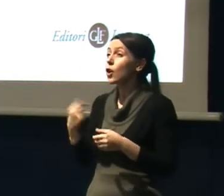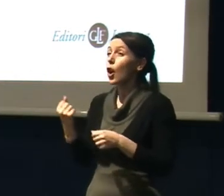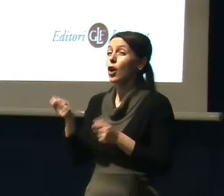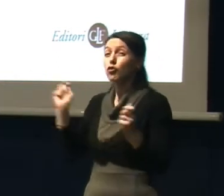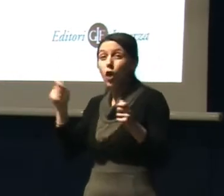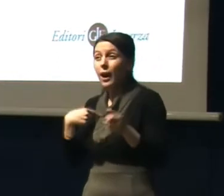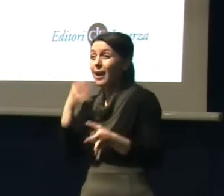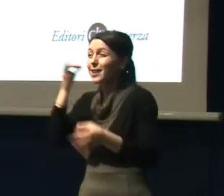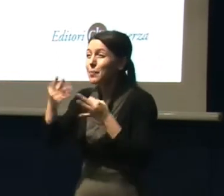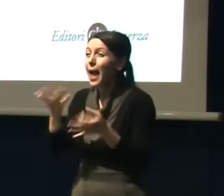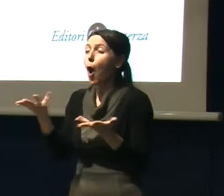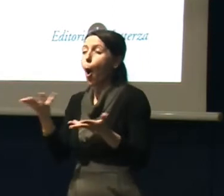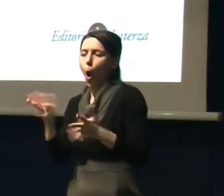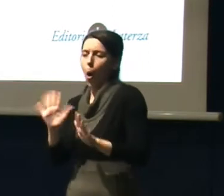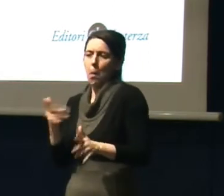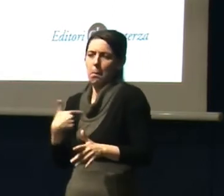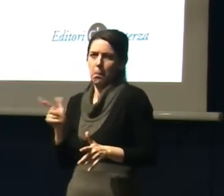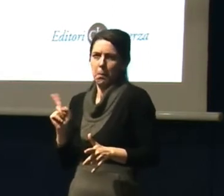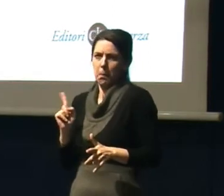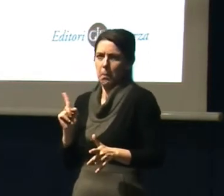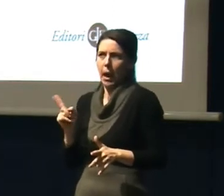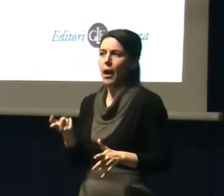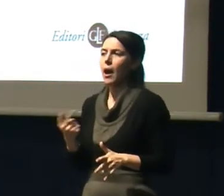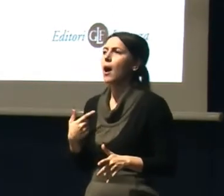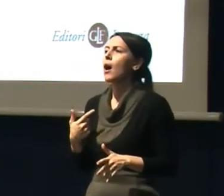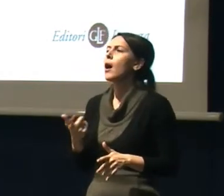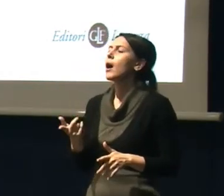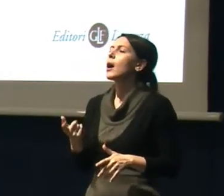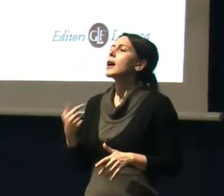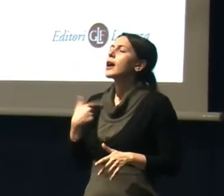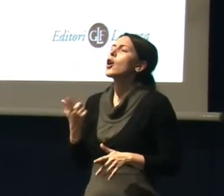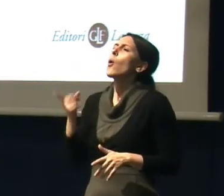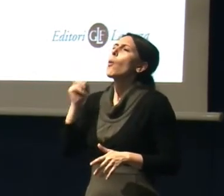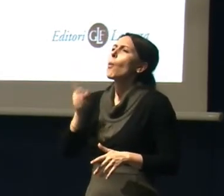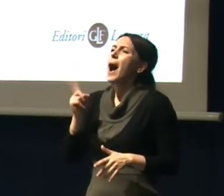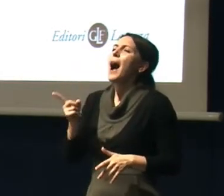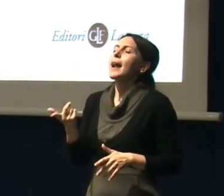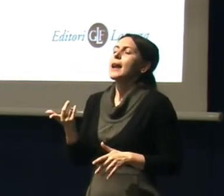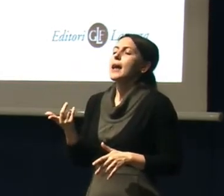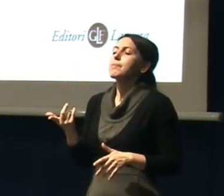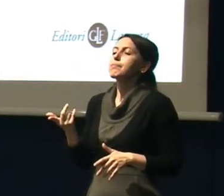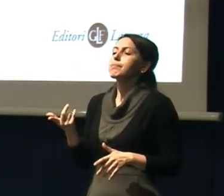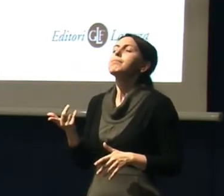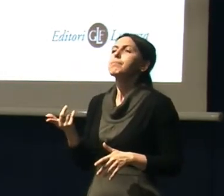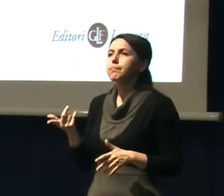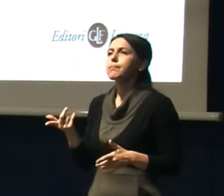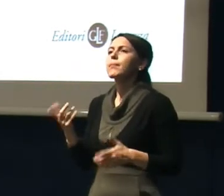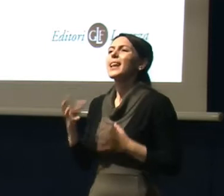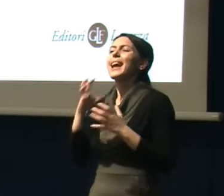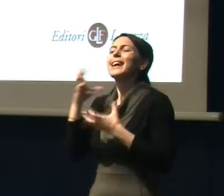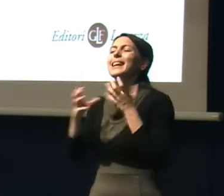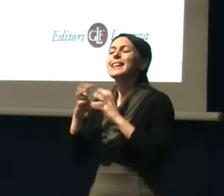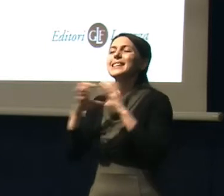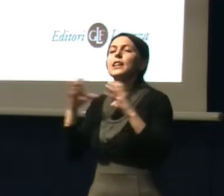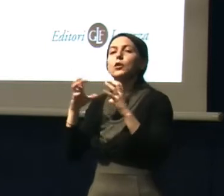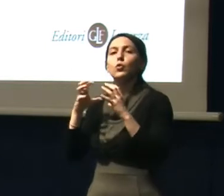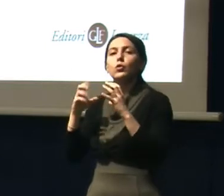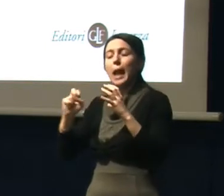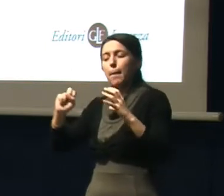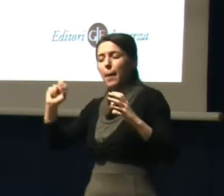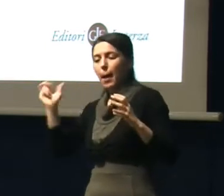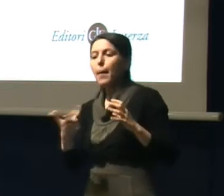giornalismo io mi occupo di spiegare così il senso di un accelerazione di una crisi industriale che investe